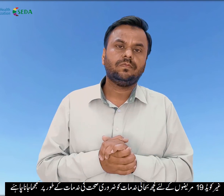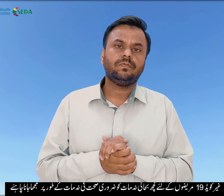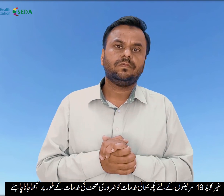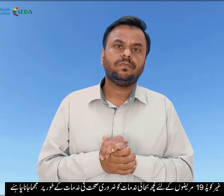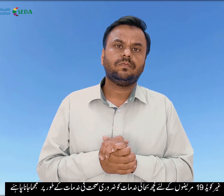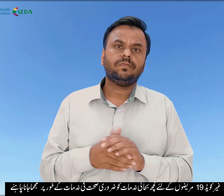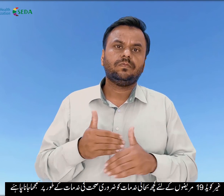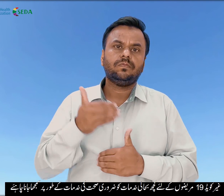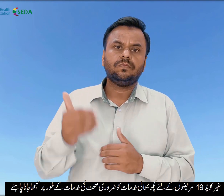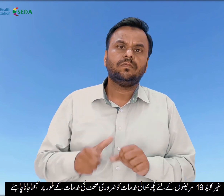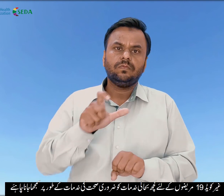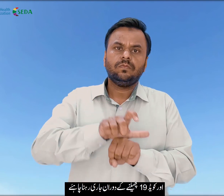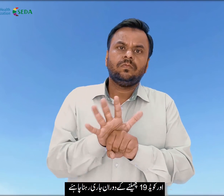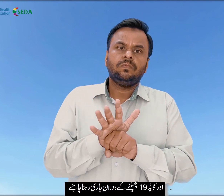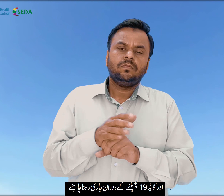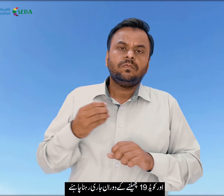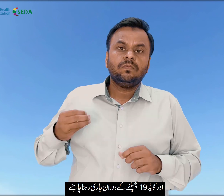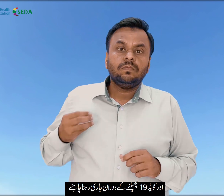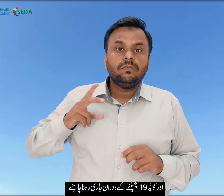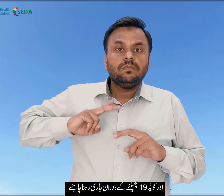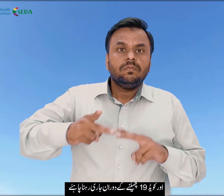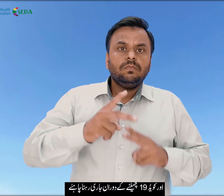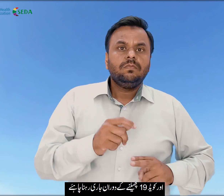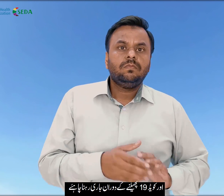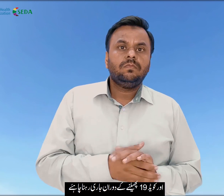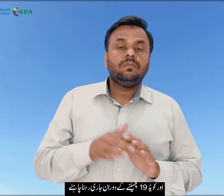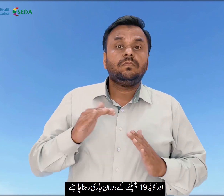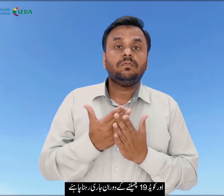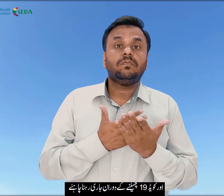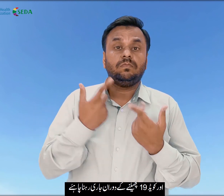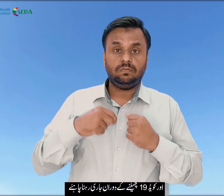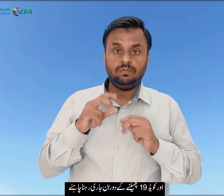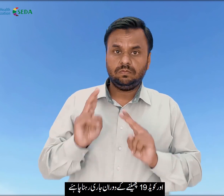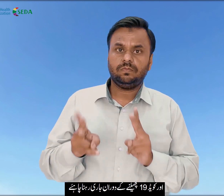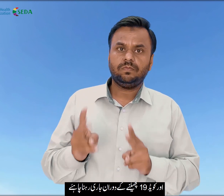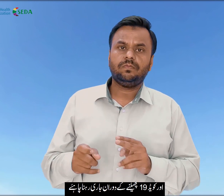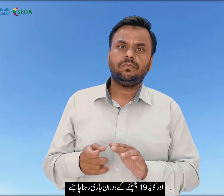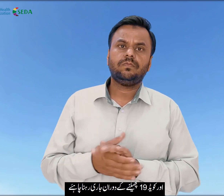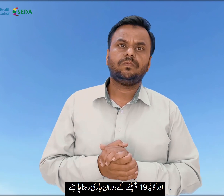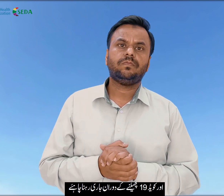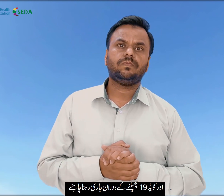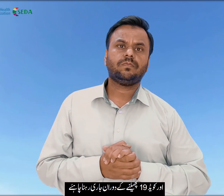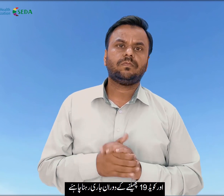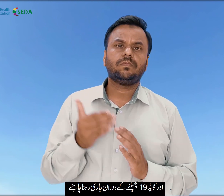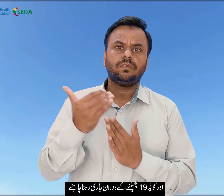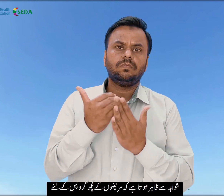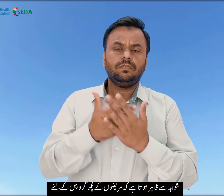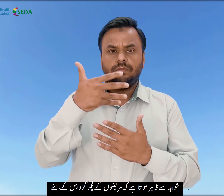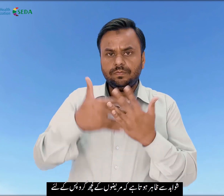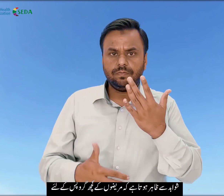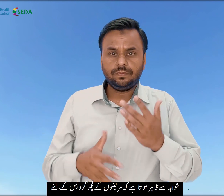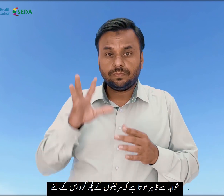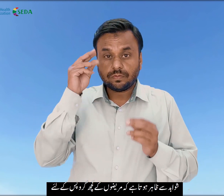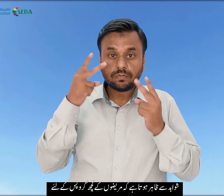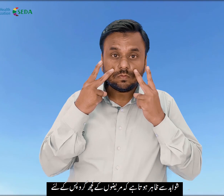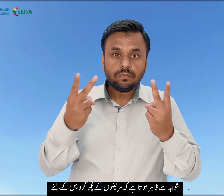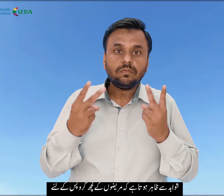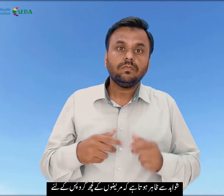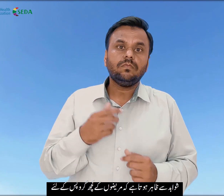چاہیے اور کووڈ-19 پھیلنے کے دوران جاری رہنا چاہیے۔ شواہد سے ظاہر ہوتا ہے